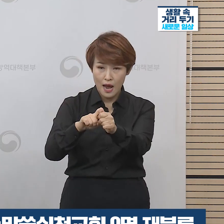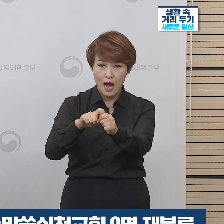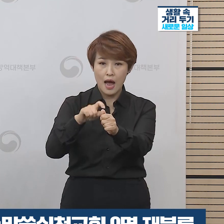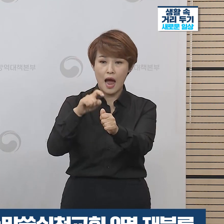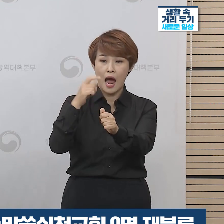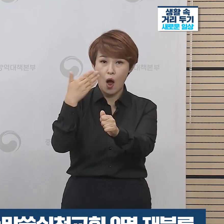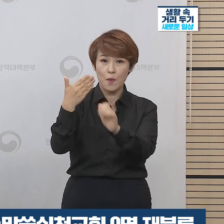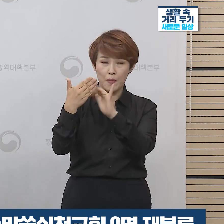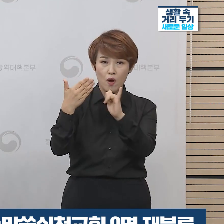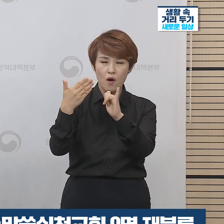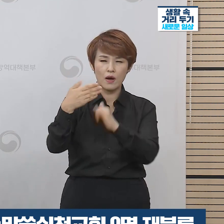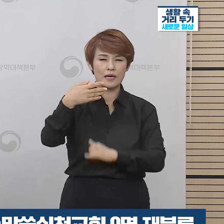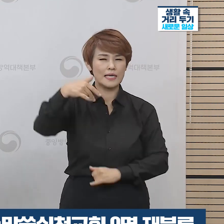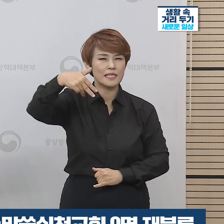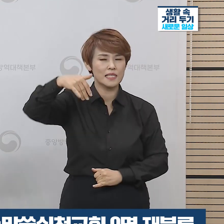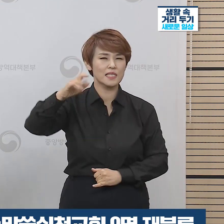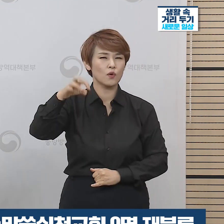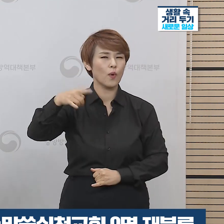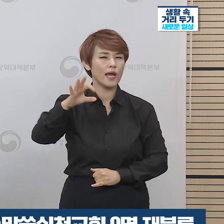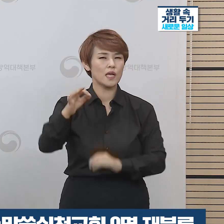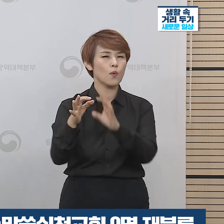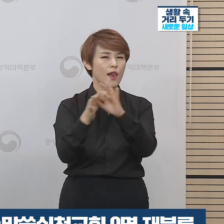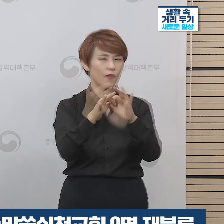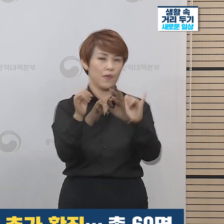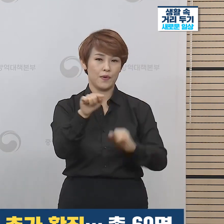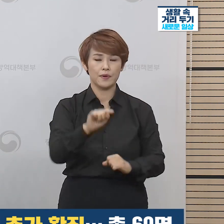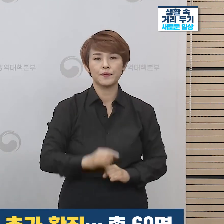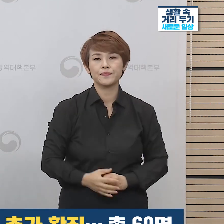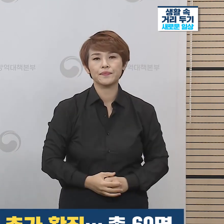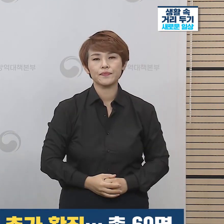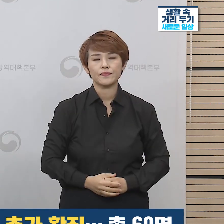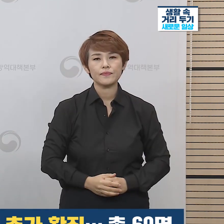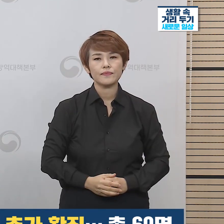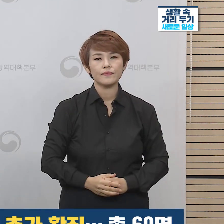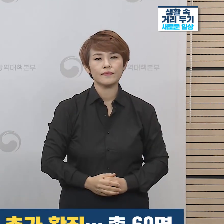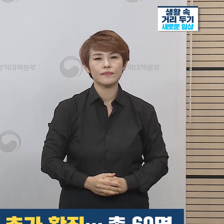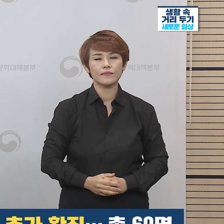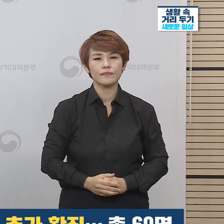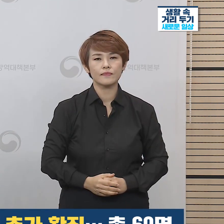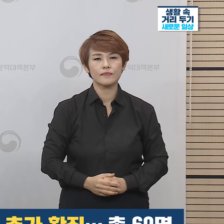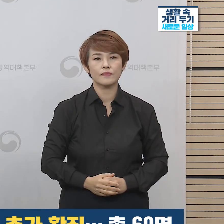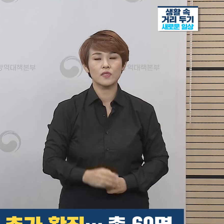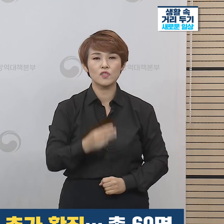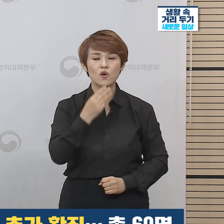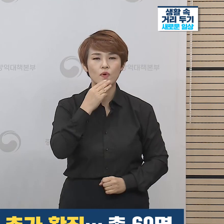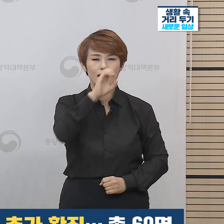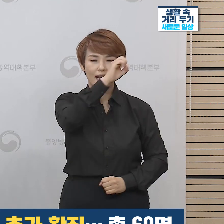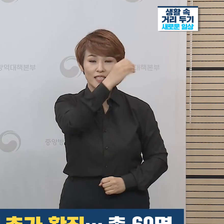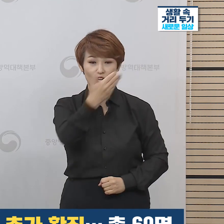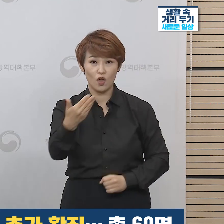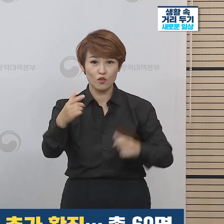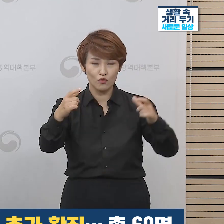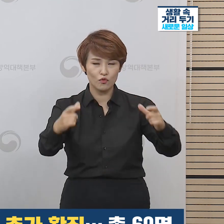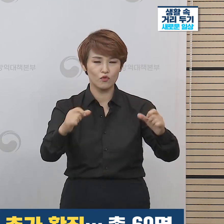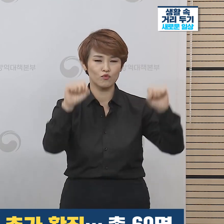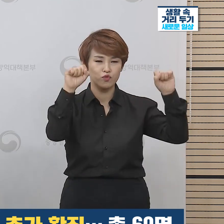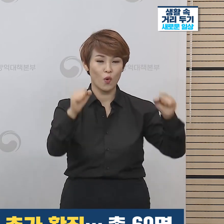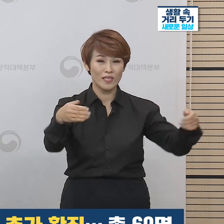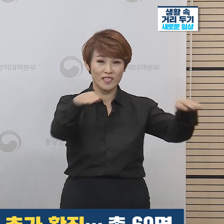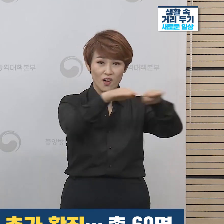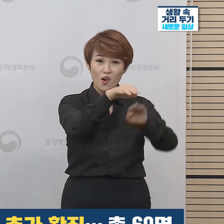위치해 관련으로 재분류 하였습니다 다음으로는 서울 양천구 운동시설